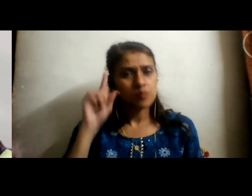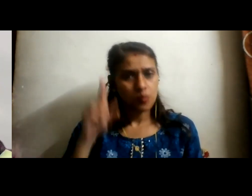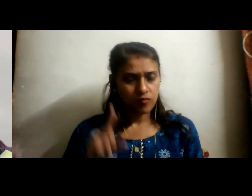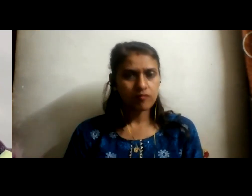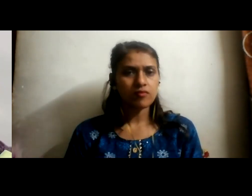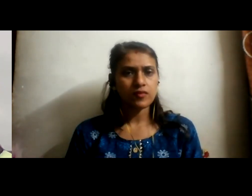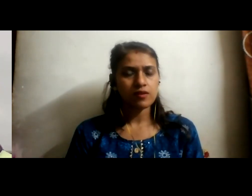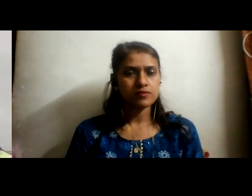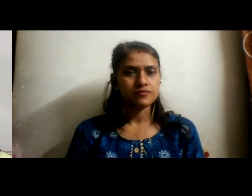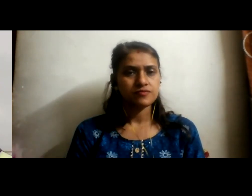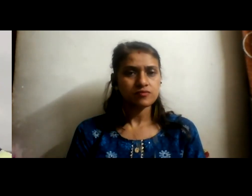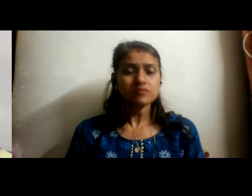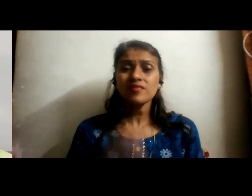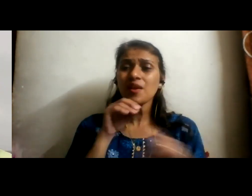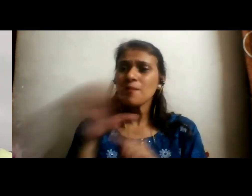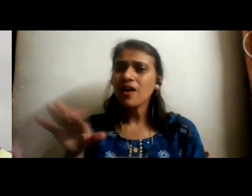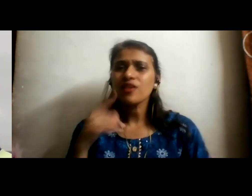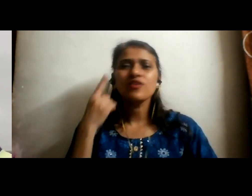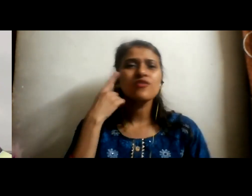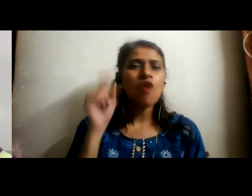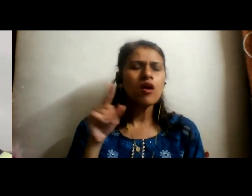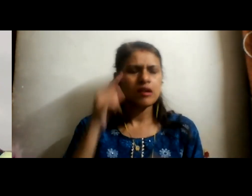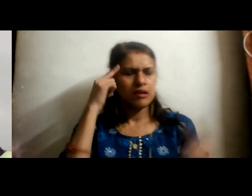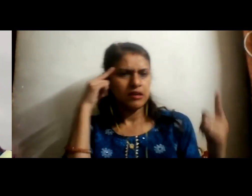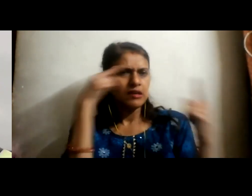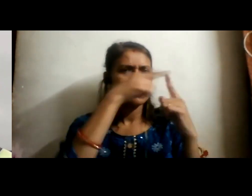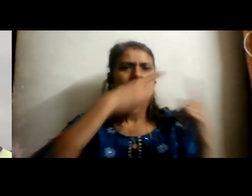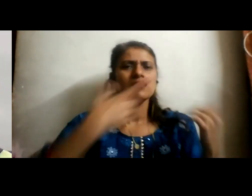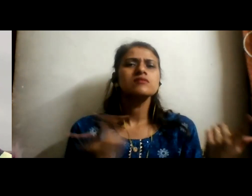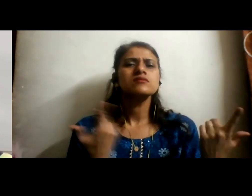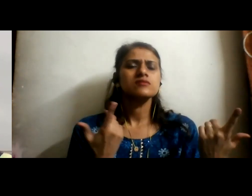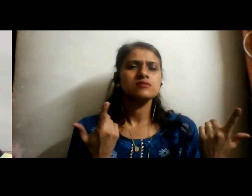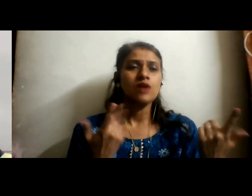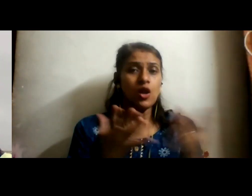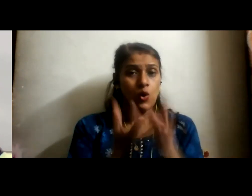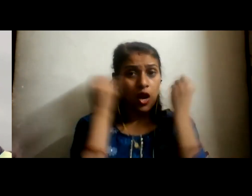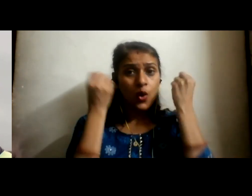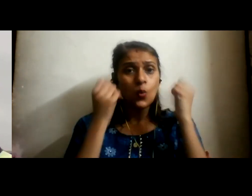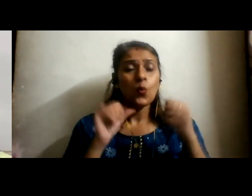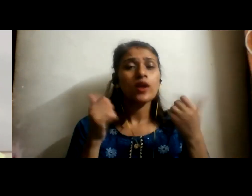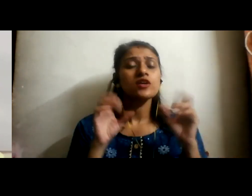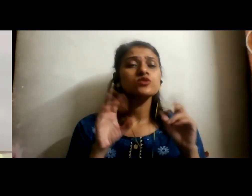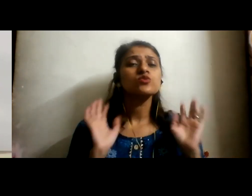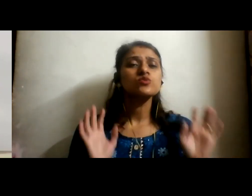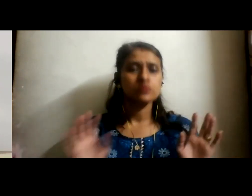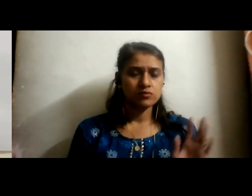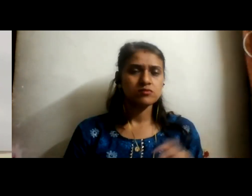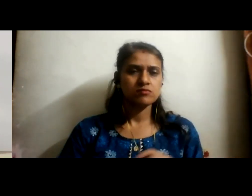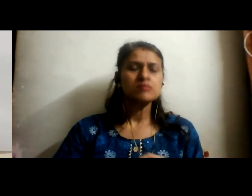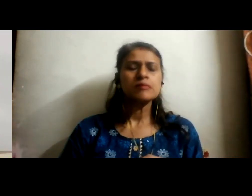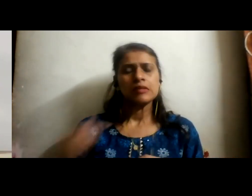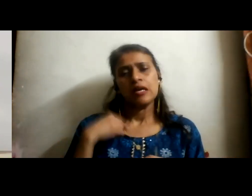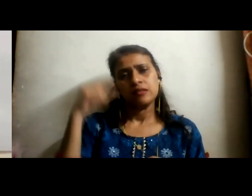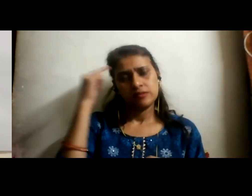जिस इम्पैक्ट के लिए बैठे हैं और जिस मकसद के लिए बैठे हैं वो मकसद तक पहुंच रहा है कि नहीं। तो दैट्स हाउ आई